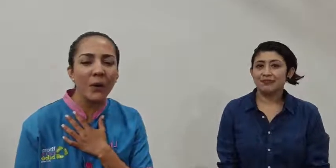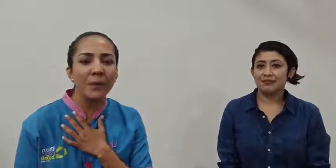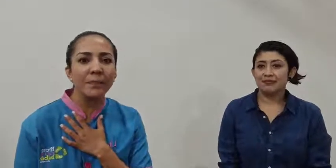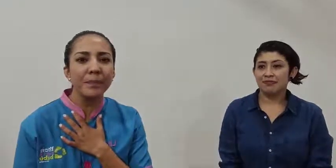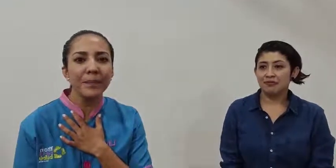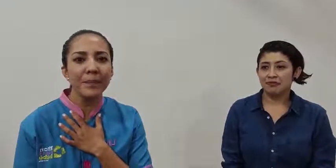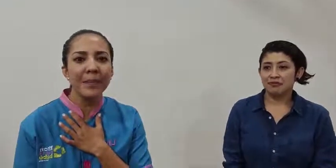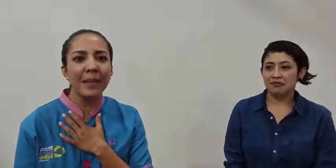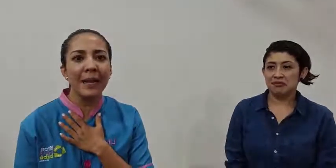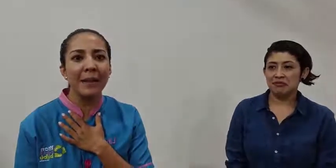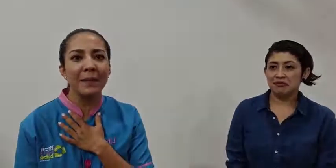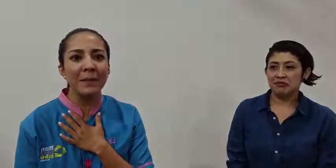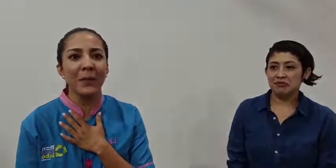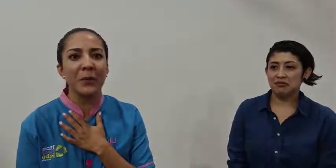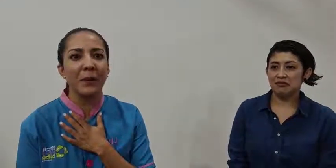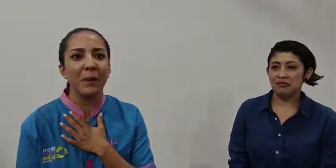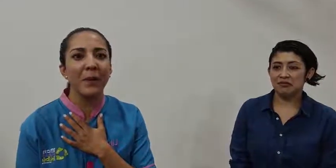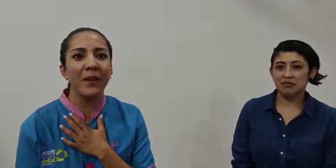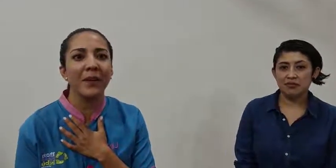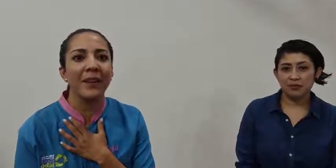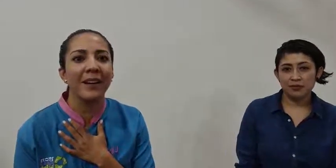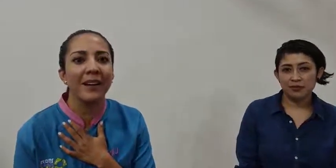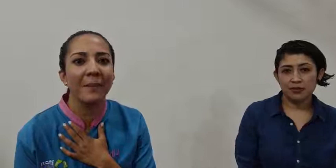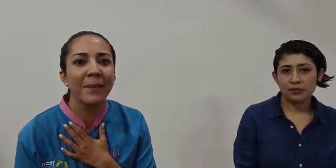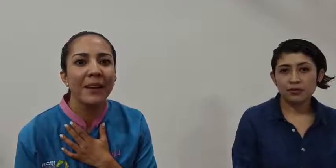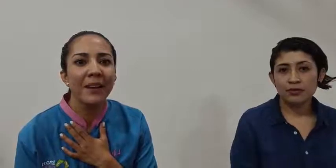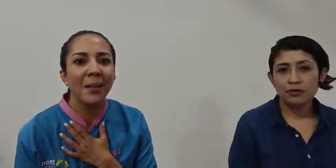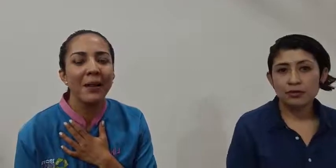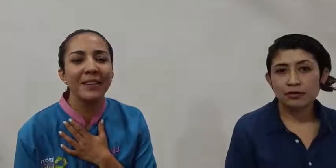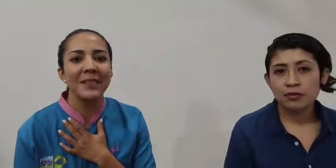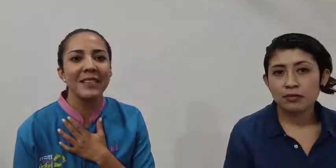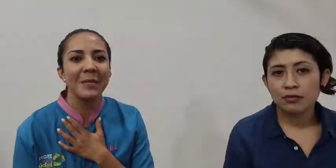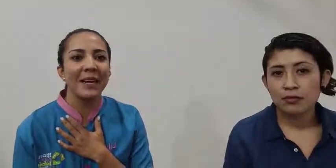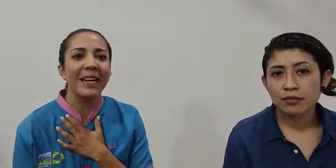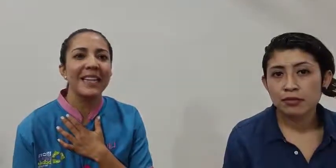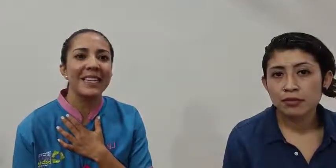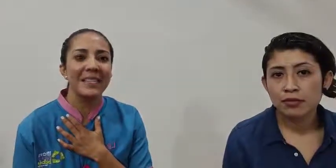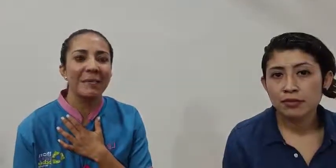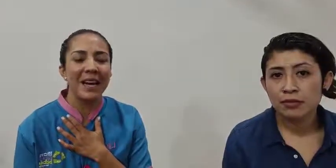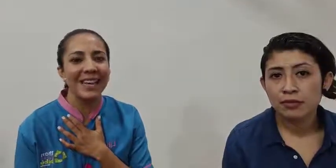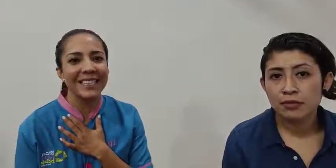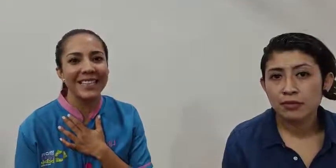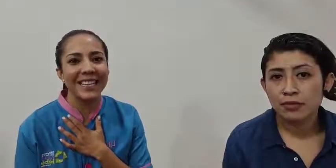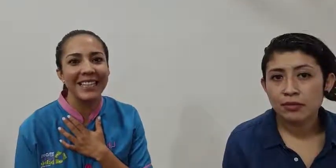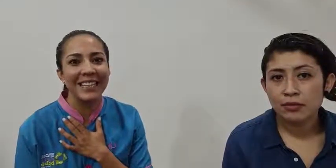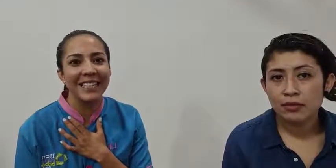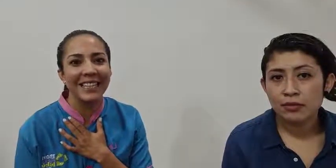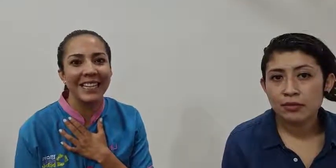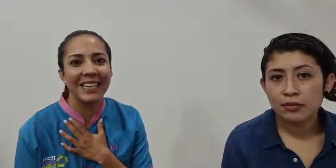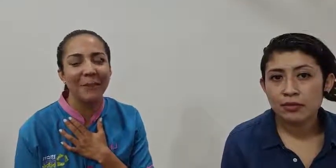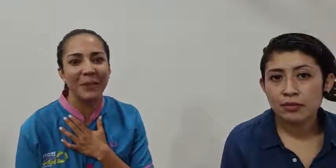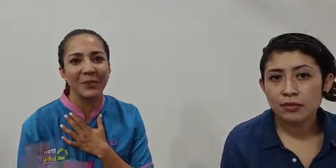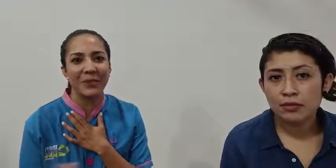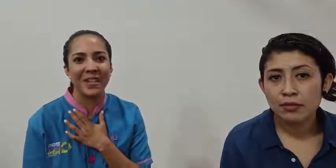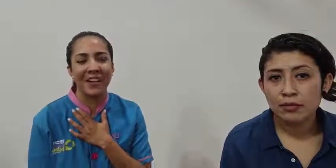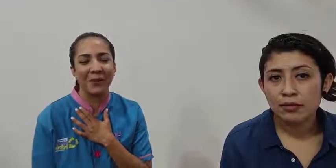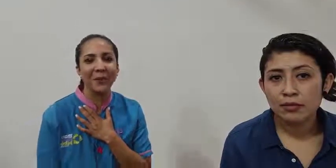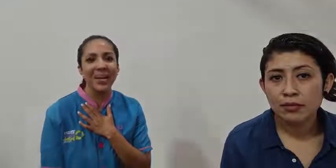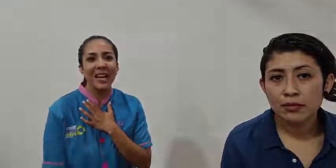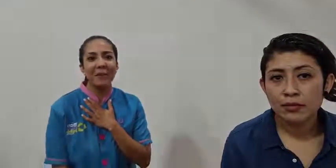bueno, era la misma, no sé, pero bueno, compartidos este tema. Gracias, May, gracias a ti, Reina, por escucharnos.